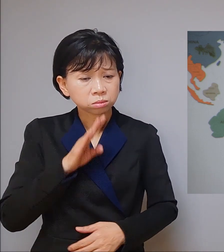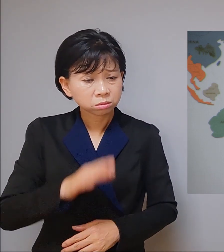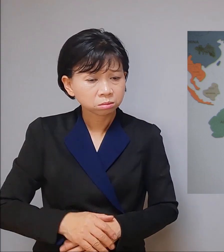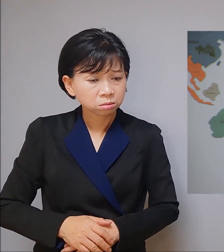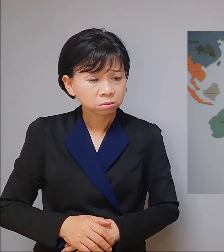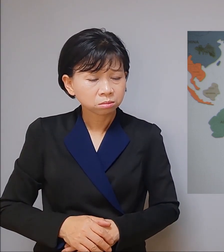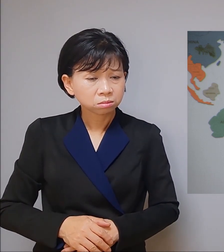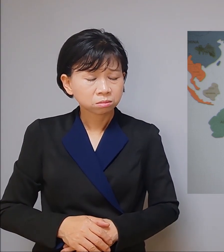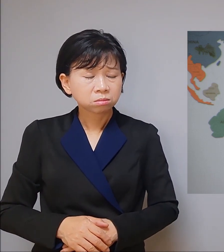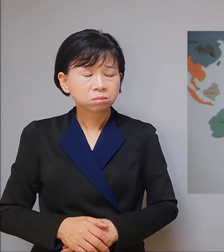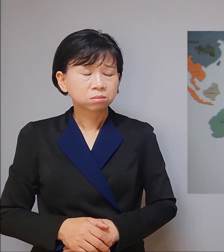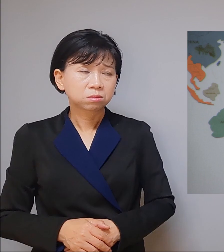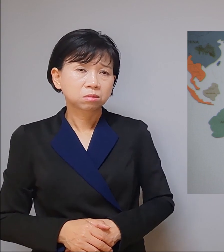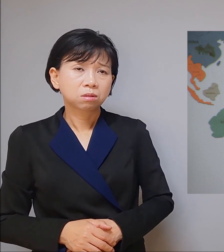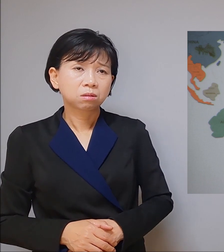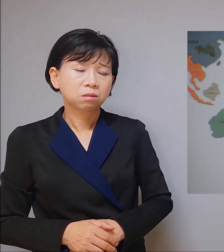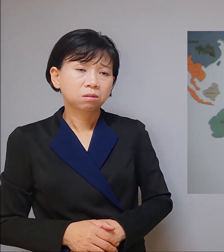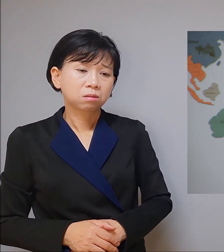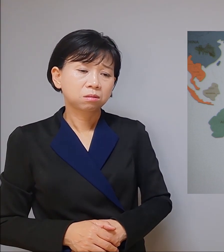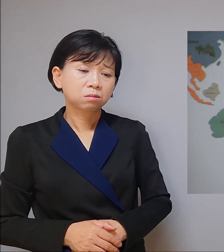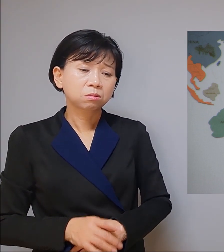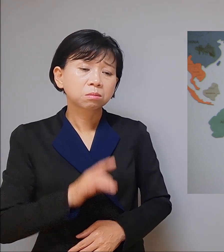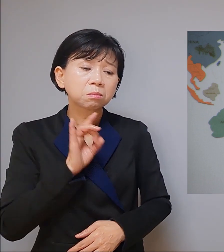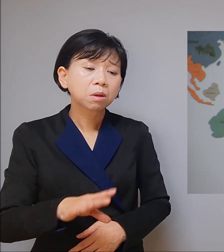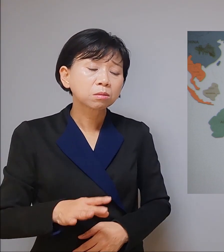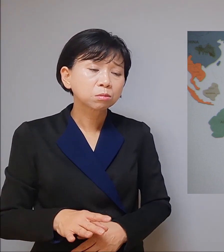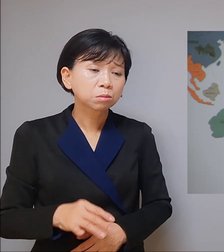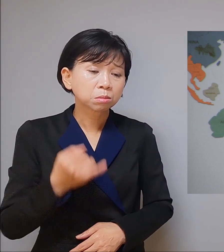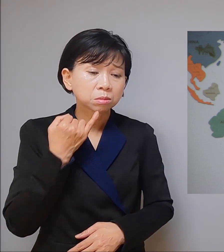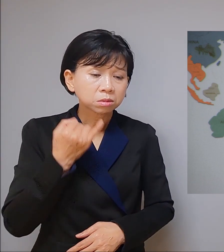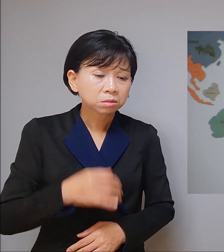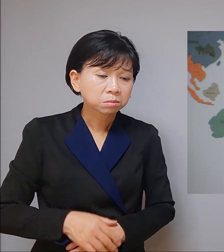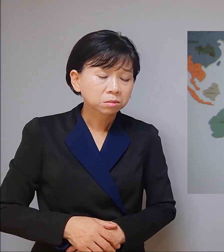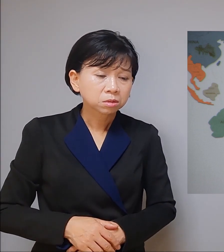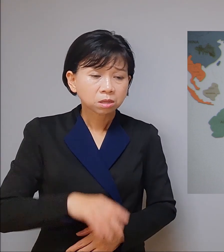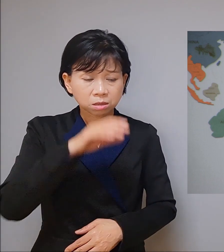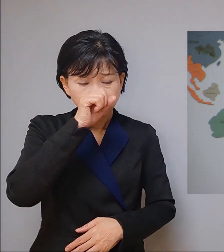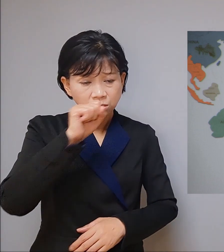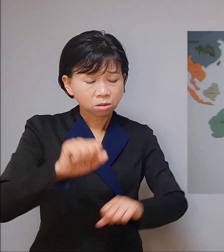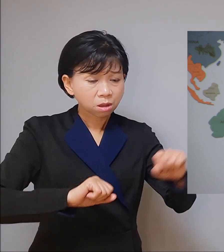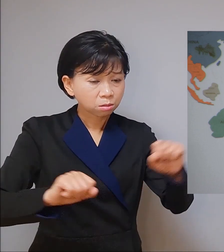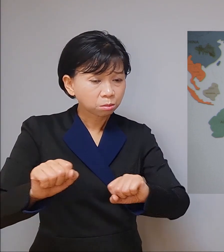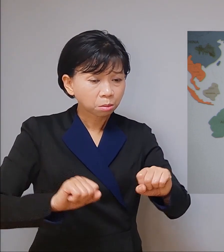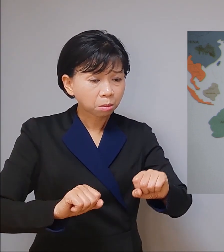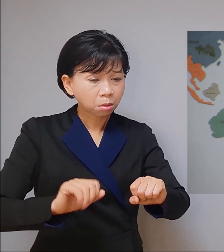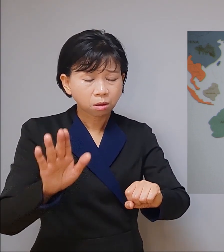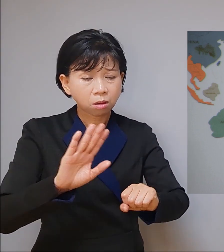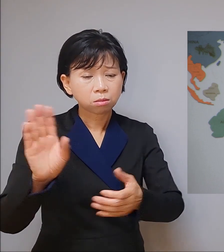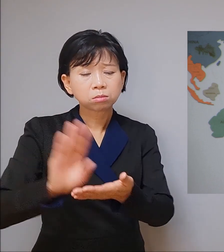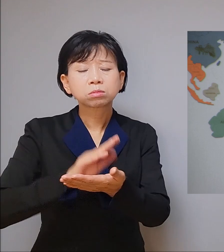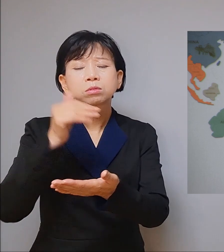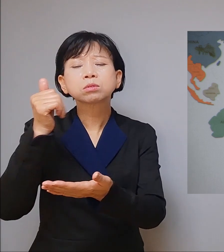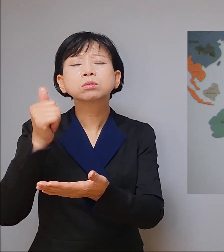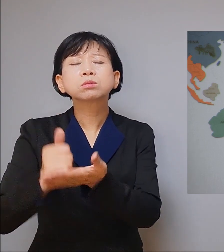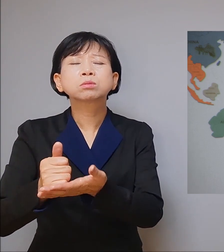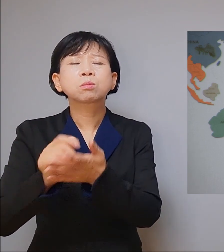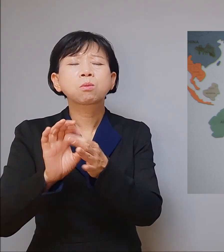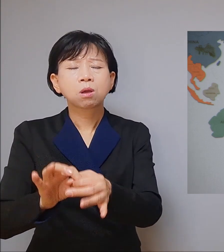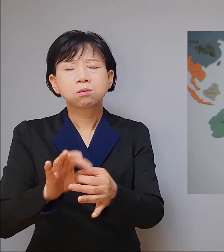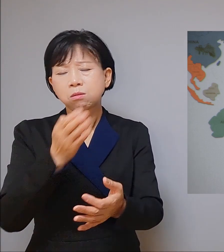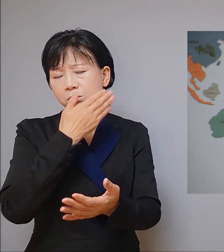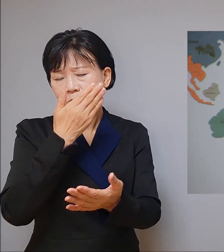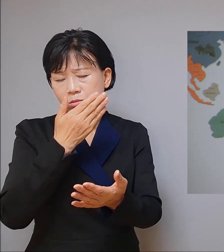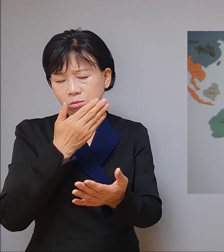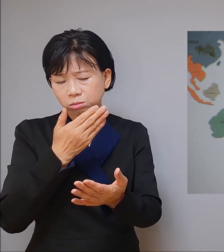이렇게만 하면 될까요? 여러분, 기독교의 핵심은 선행이나 공적이 아니고 그리스도와의 관계인